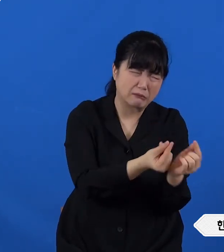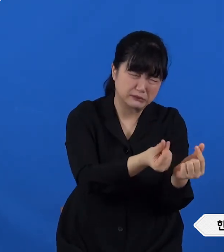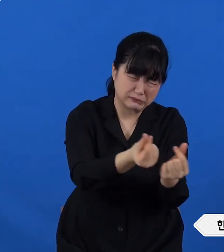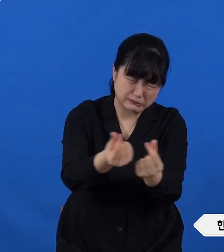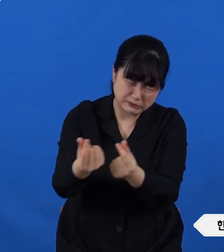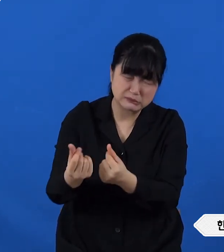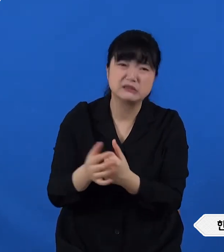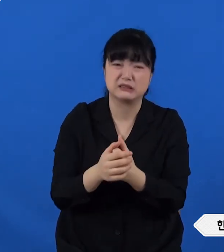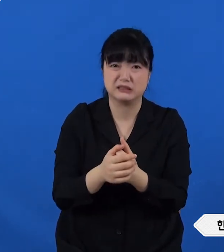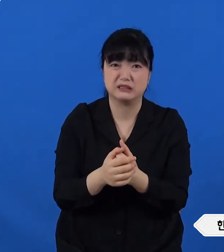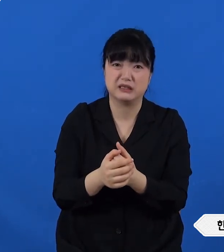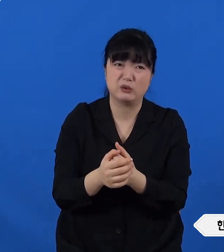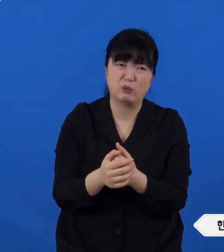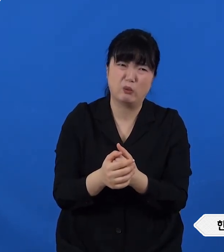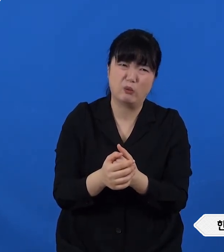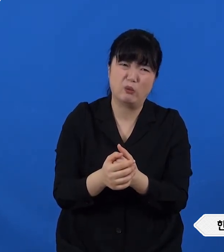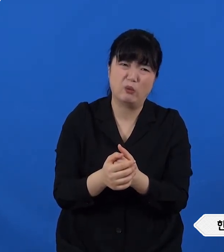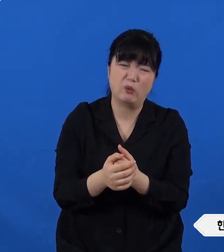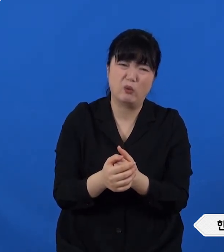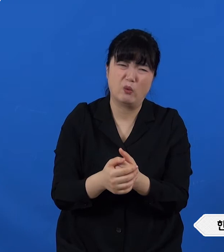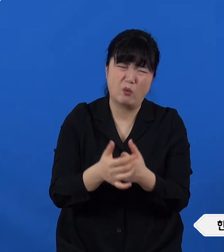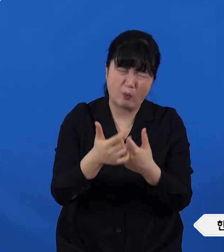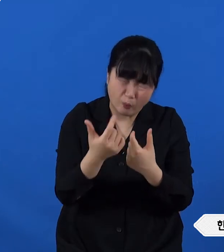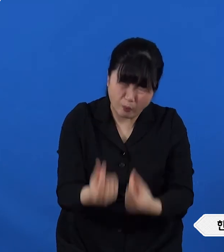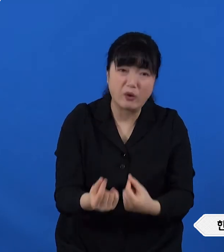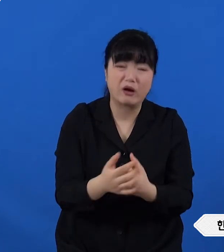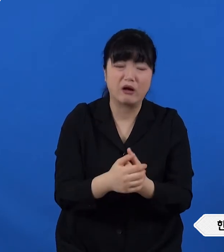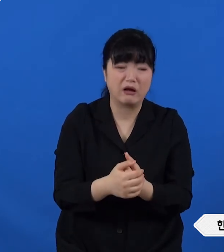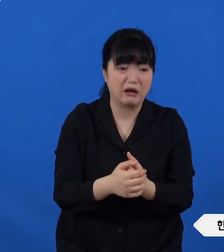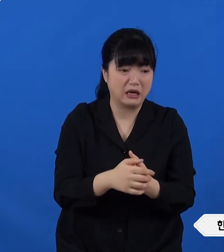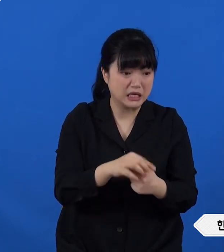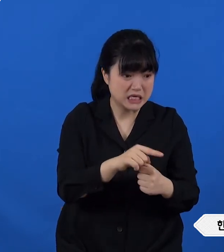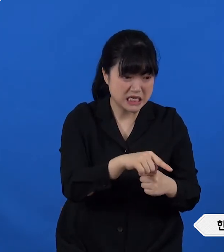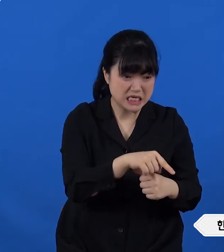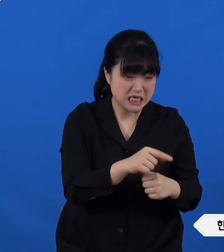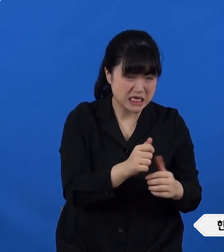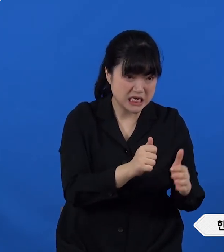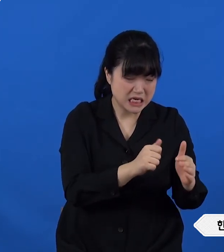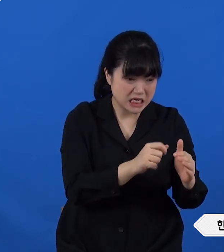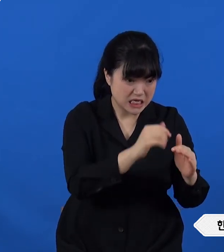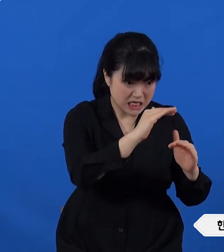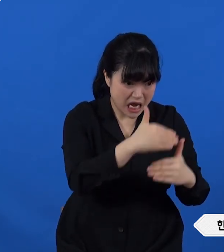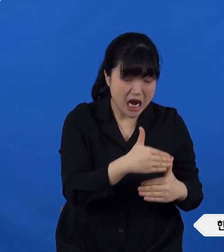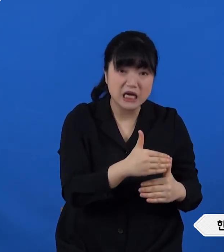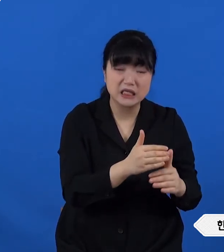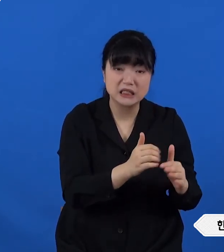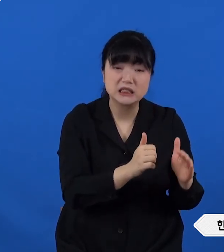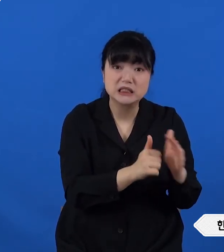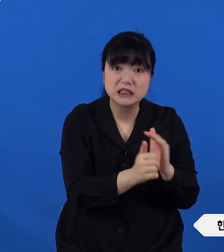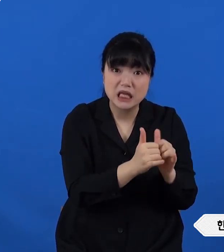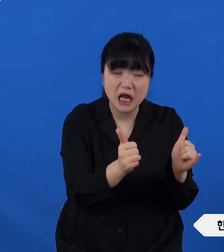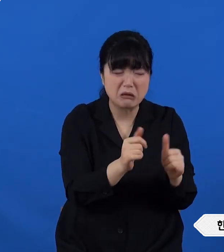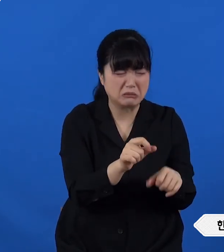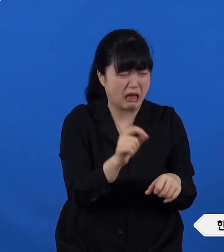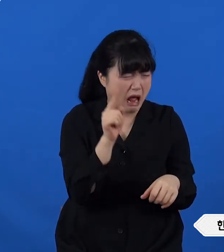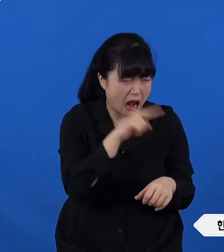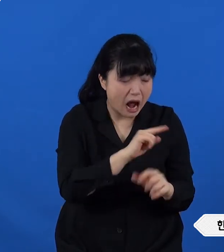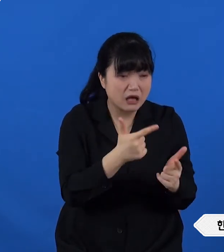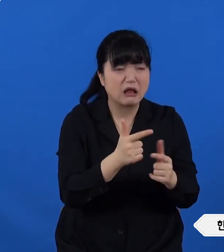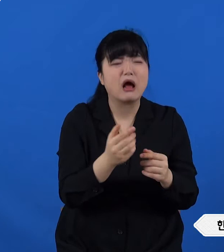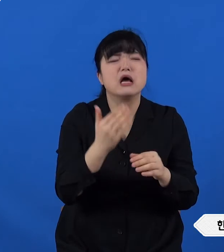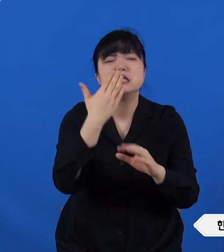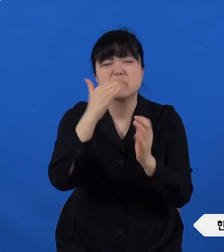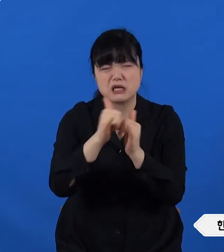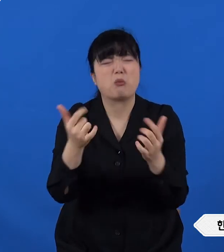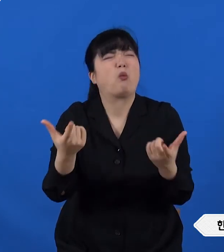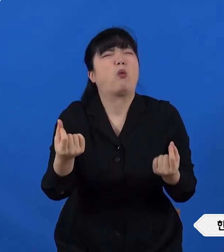살았기 때문입니다. 지금 여기 등장인물들이 특별히 더 악한 것이 아니라 그 당시 이스라엘 사람들이 다